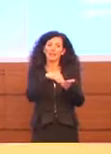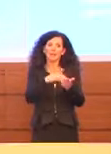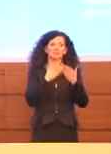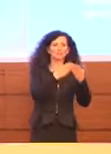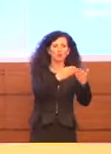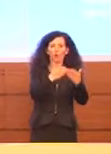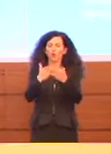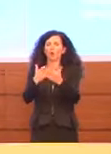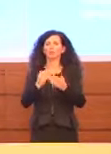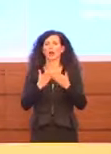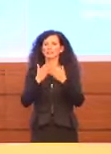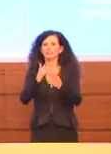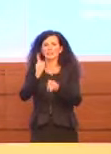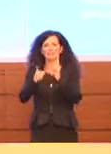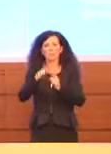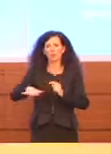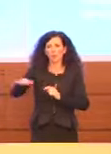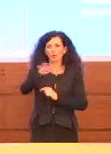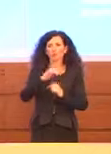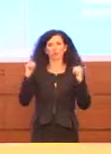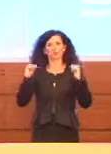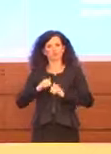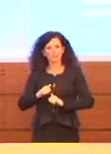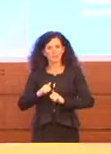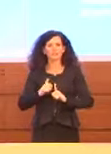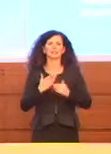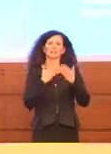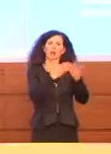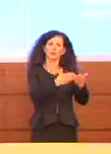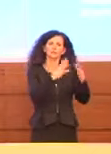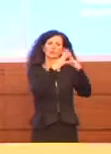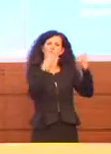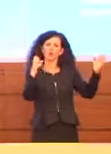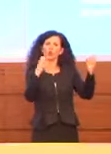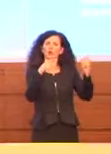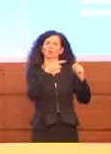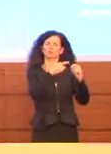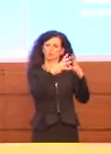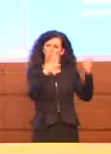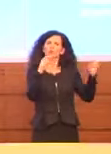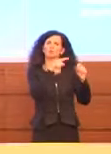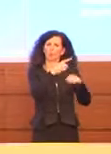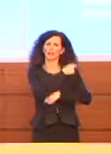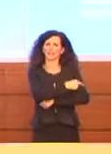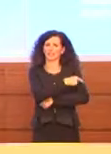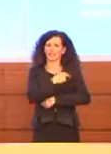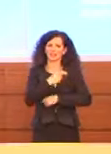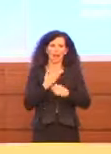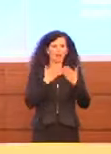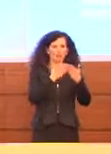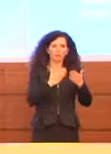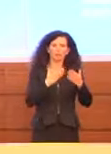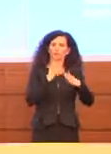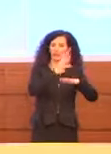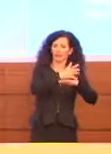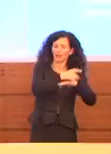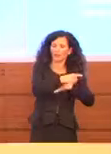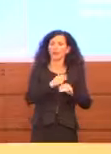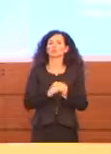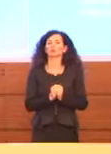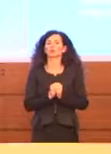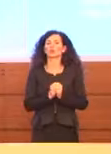e assistenza alla popolazione alle nostre strutture sanitarie e voglio anche ricordare che il numero maggiore dei nostri